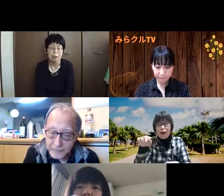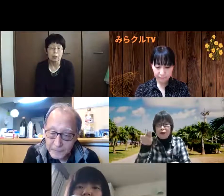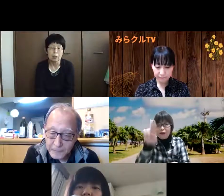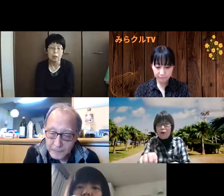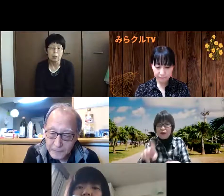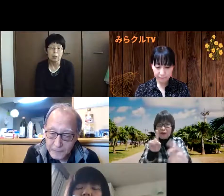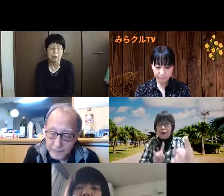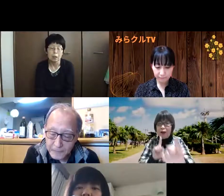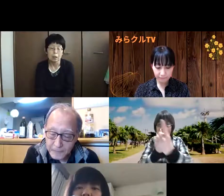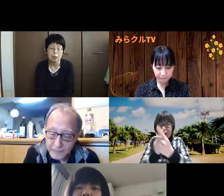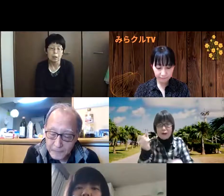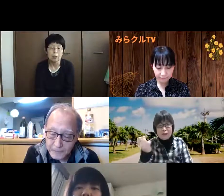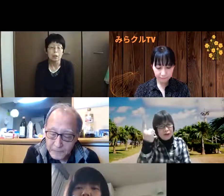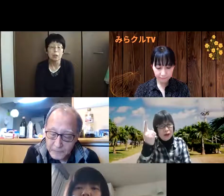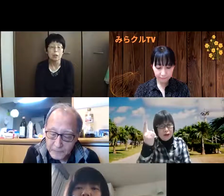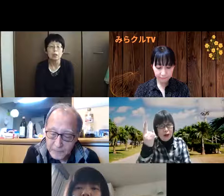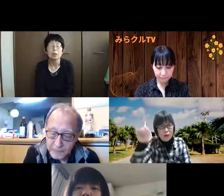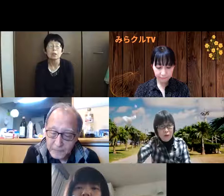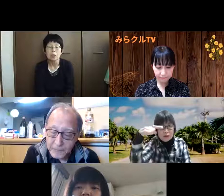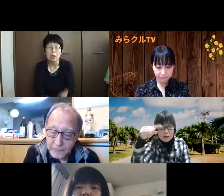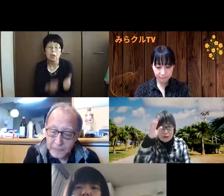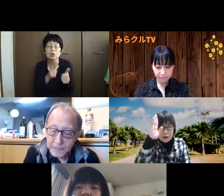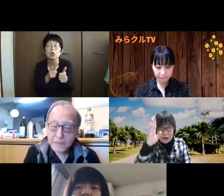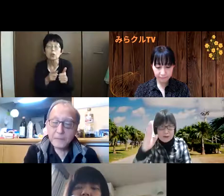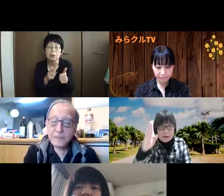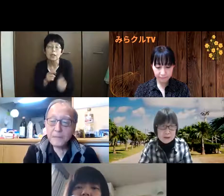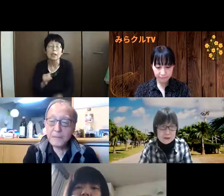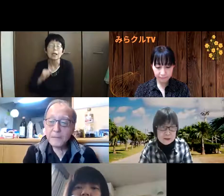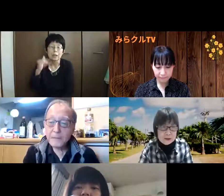囲碁に出会ったきっかけを教えてください。